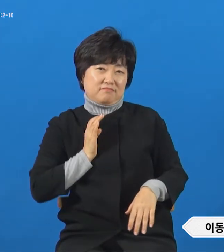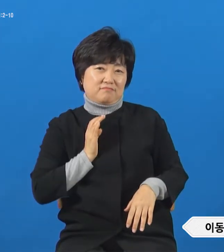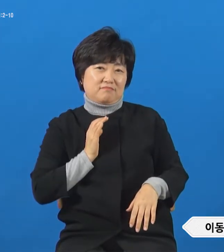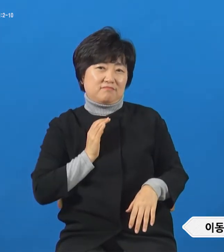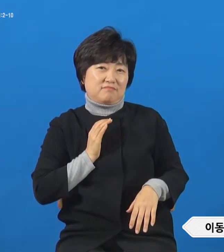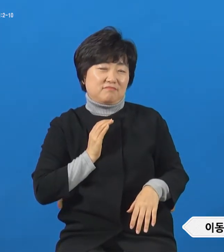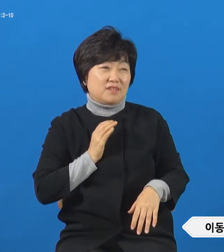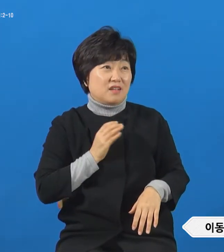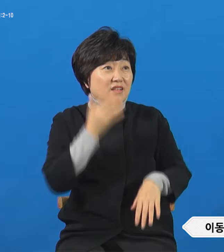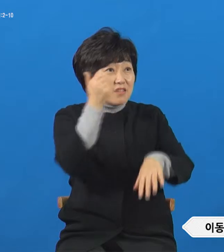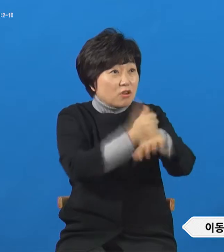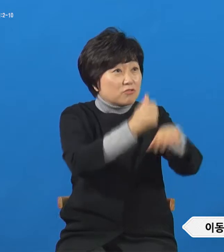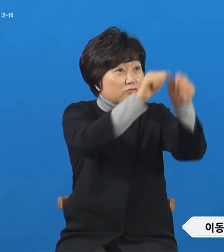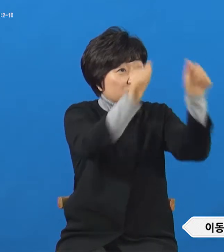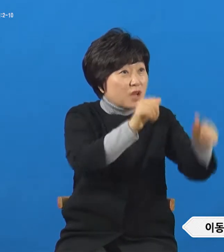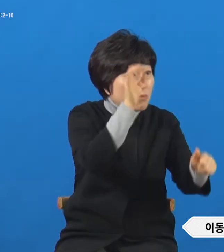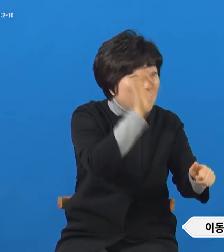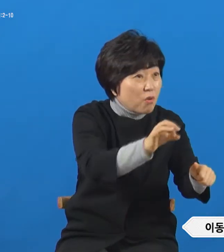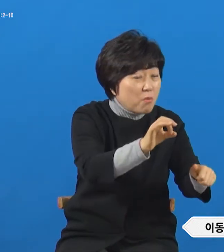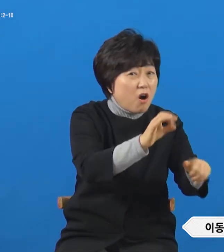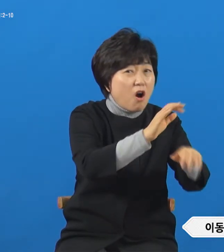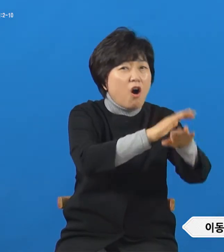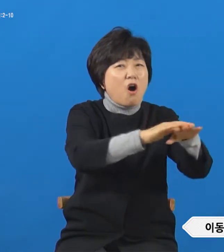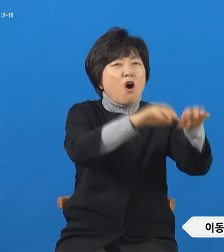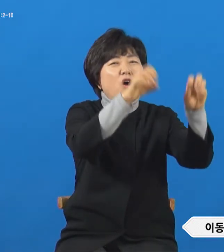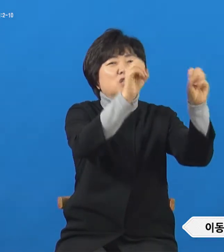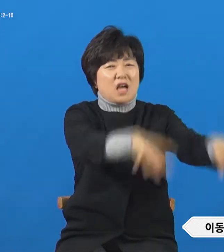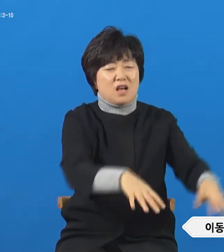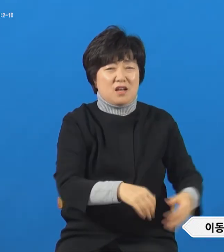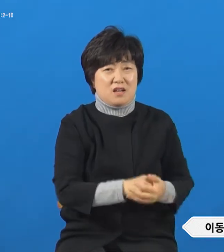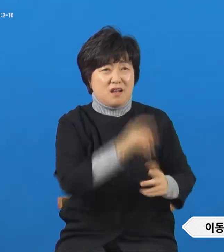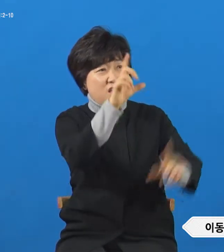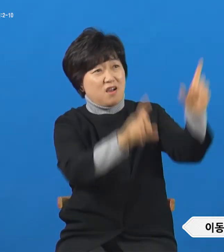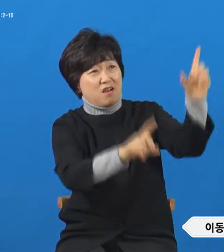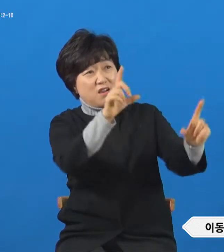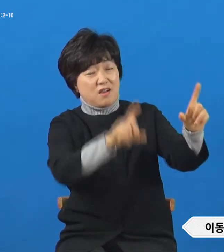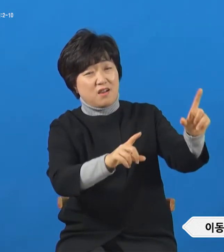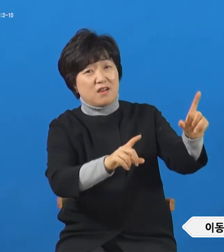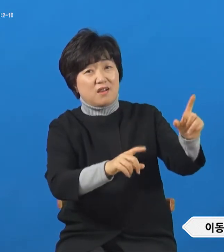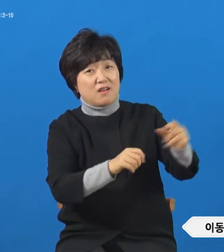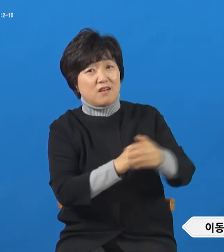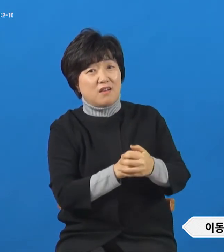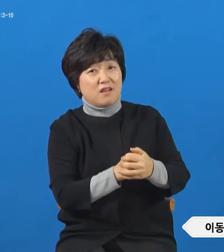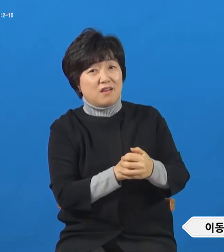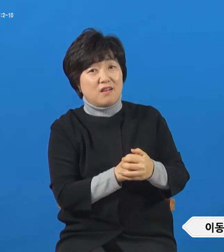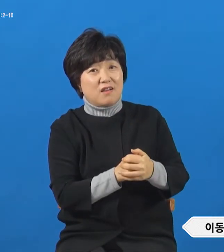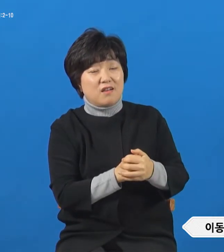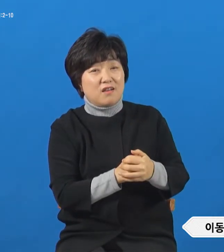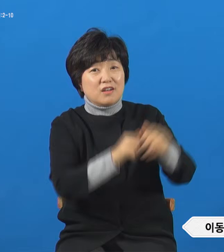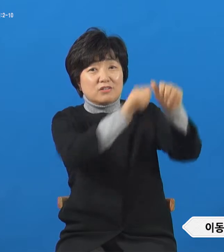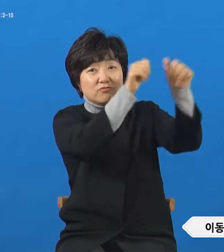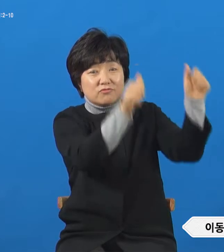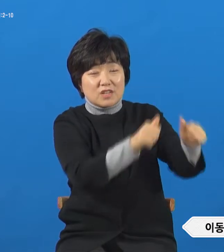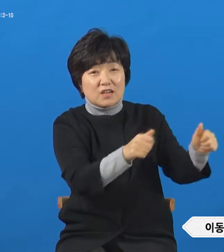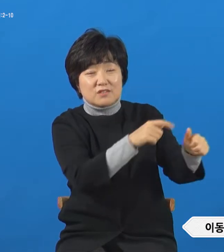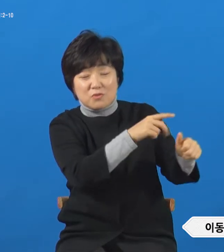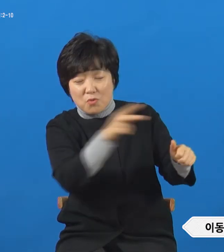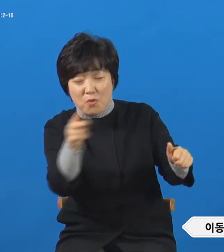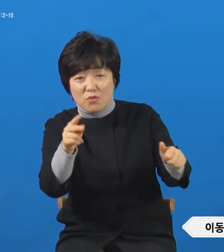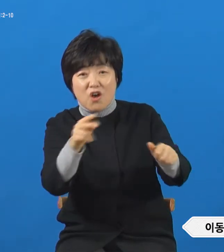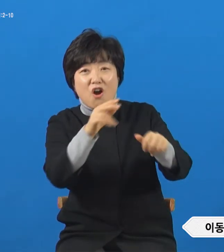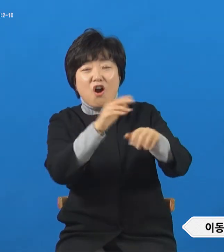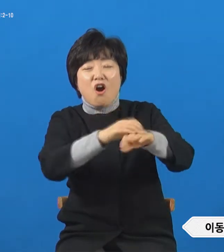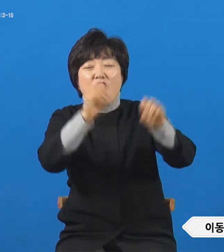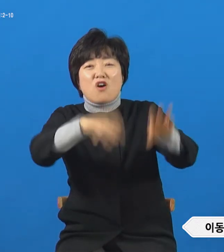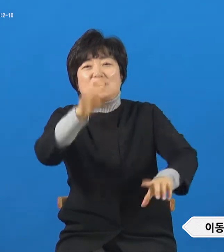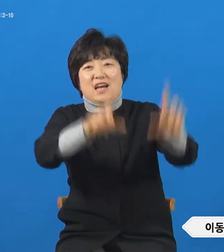우상은 허상입니다. 여러분 잘 생각해 보세요. 멋있잖아요. 우상은 허상이다. 누가 말했느냐? 이동원 목사가